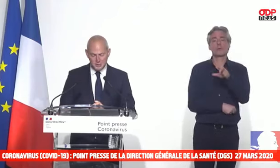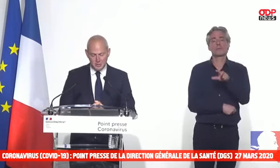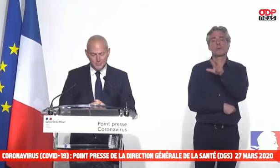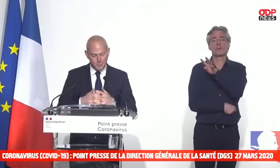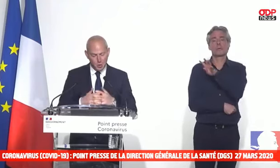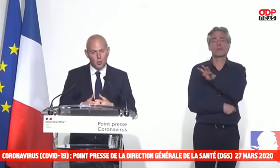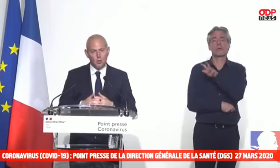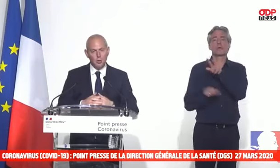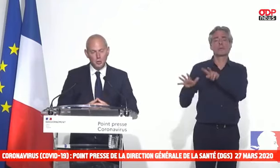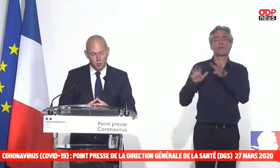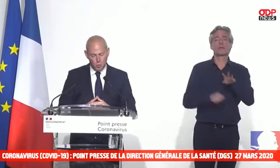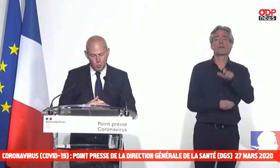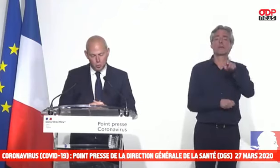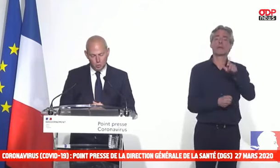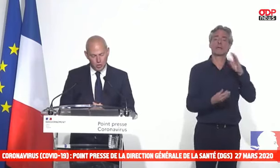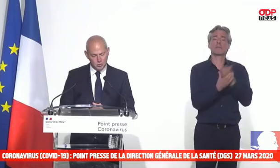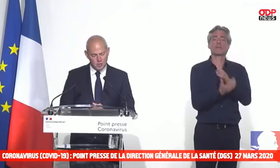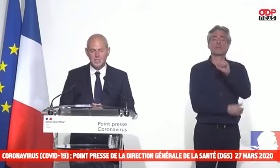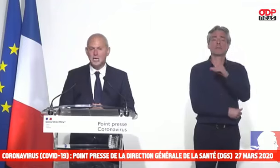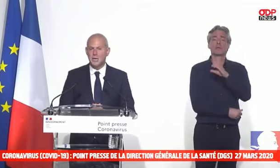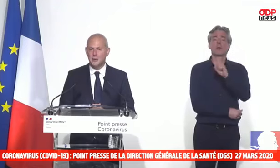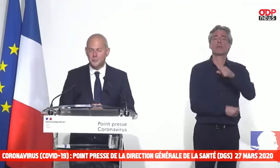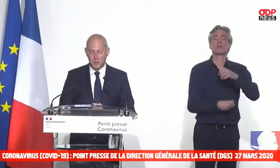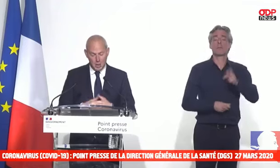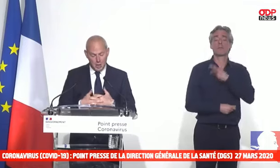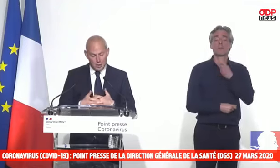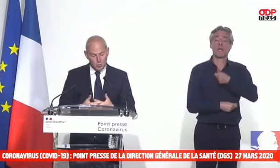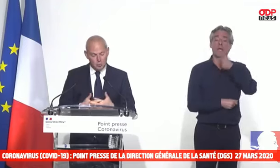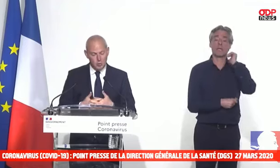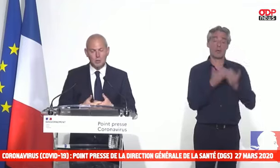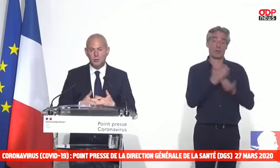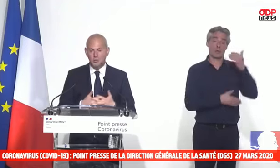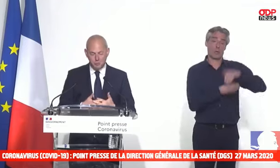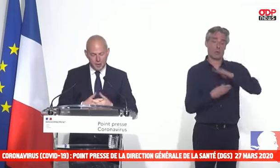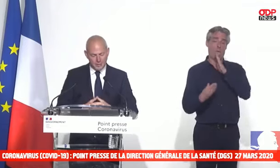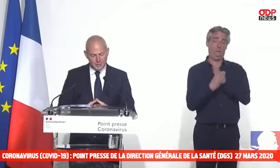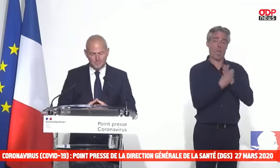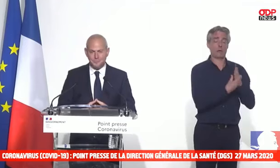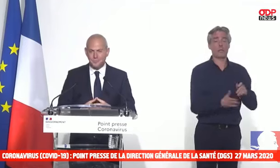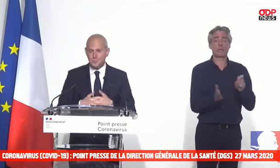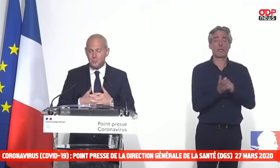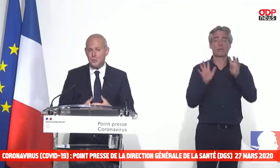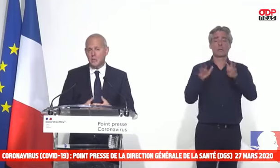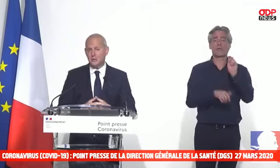SOS médecins ont eu lieu au cours de la journée d'hier. Et depuis le 9 mars,